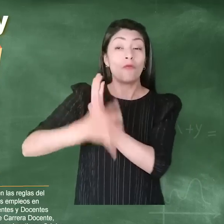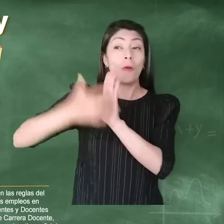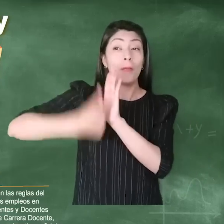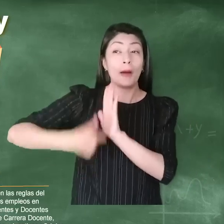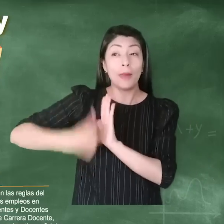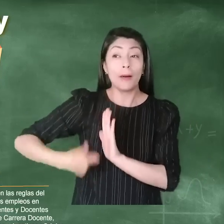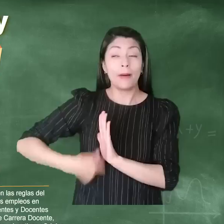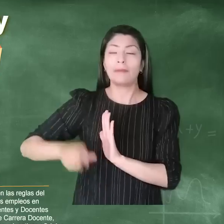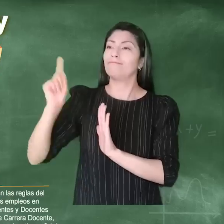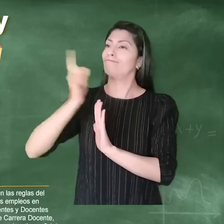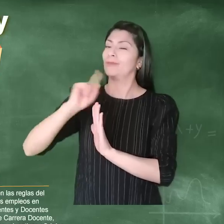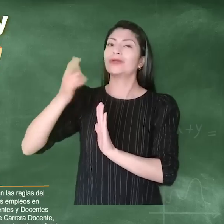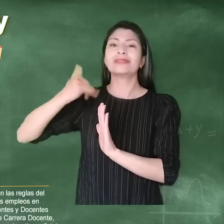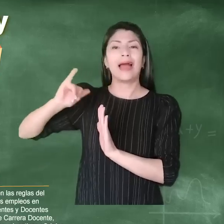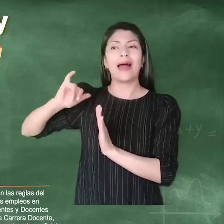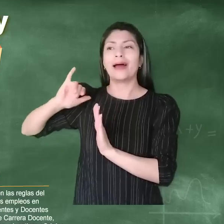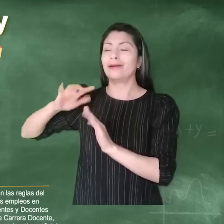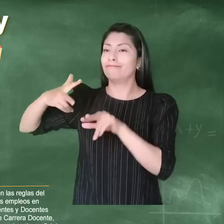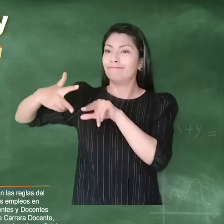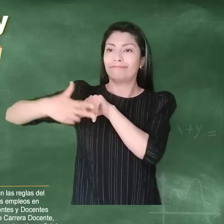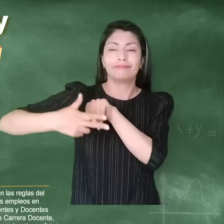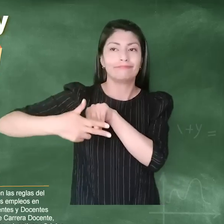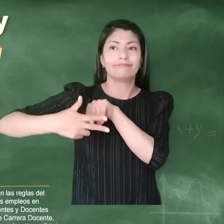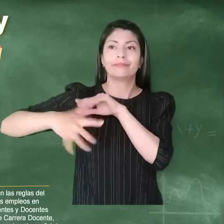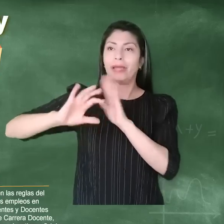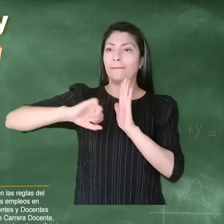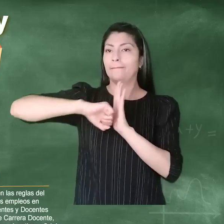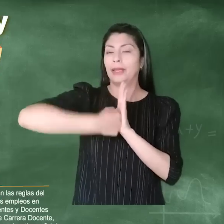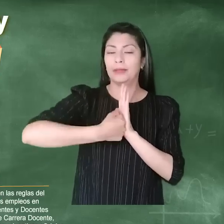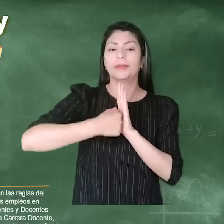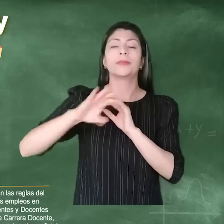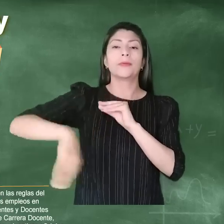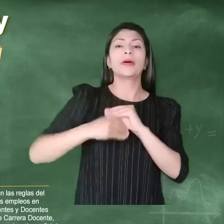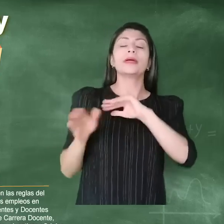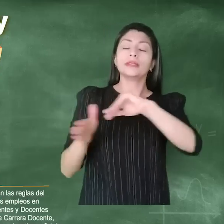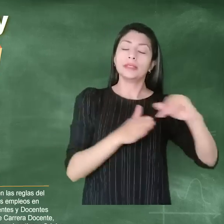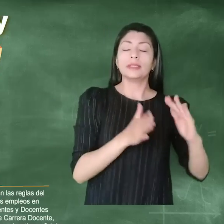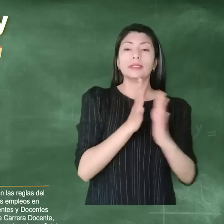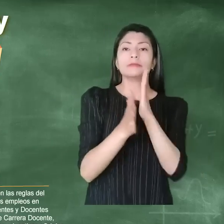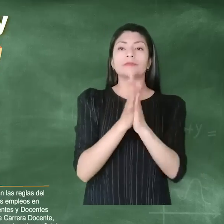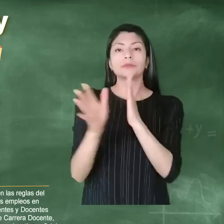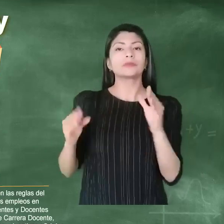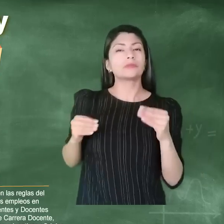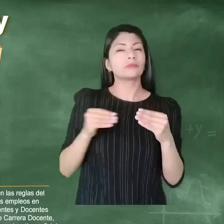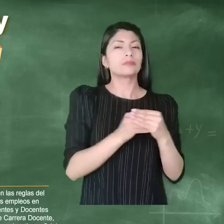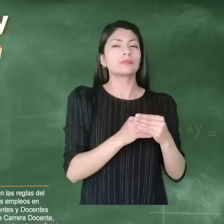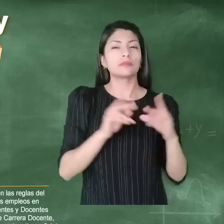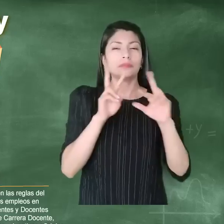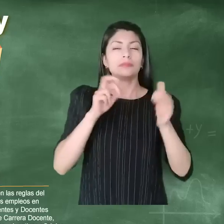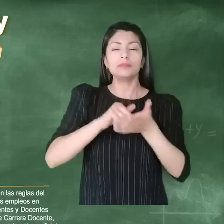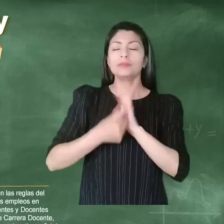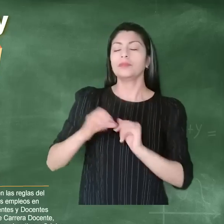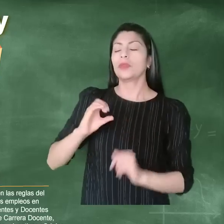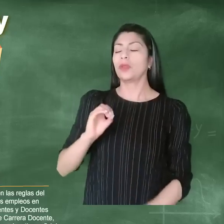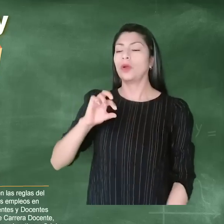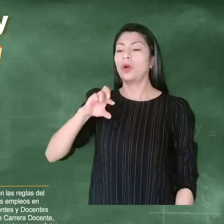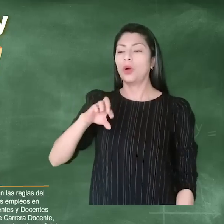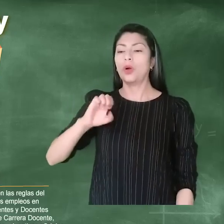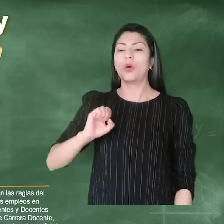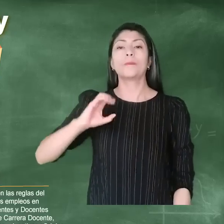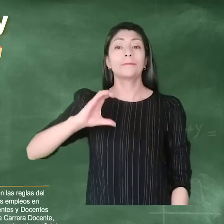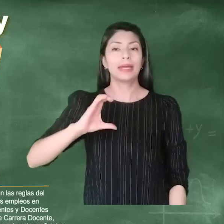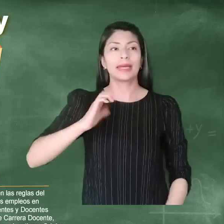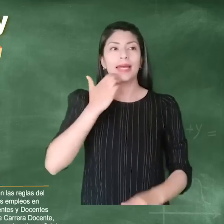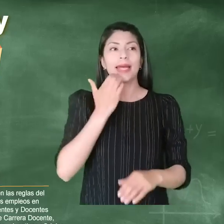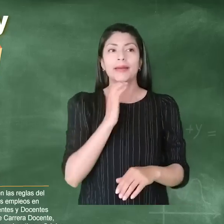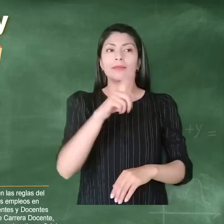de selección. Parágrafo 3. Los ajustes a la información registrada encima de los empleos reportados